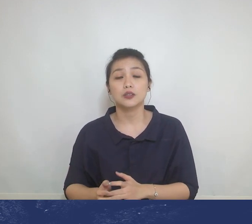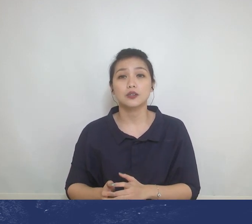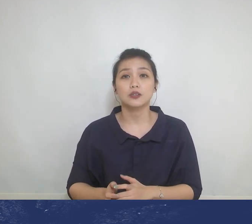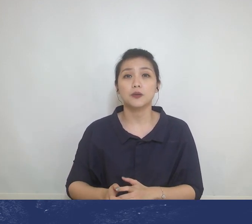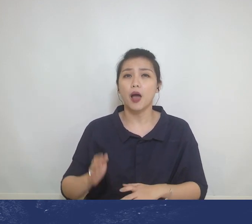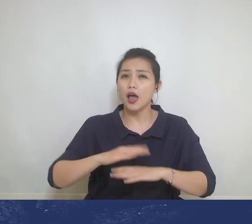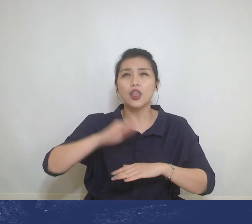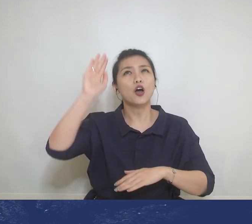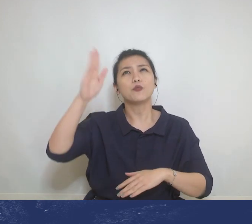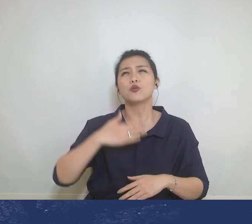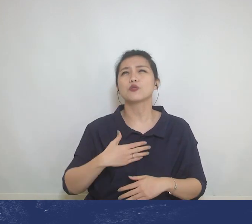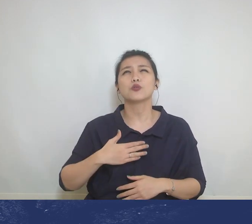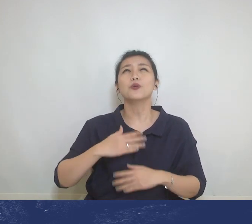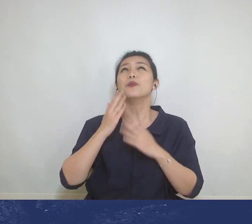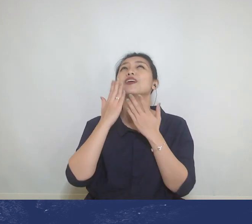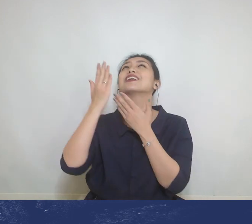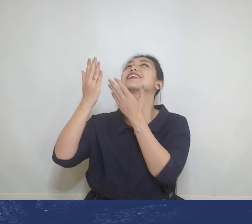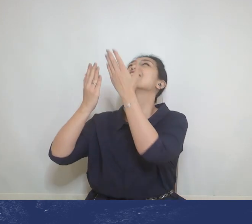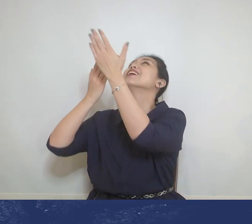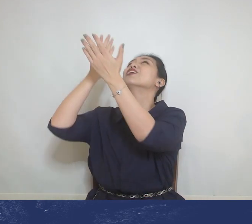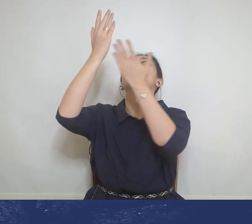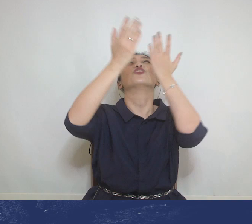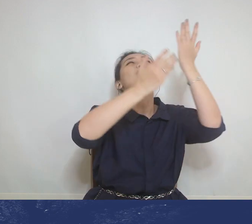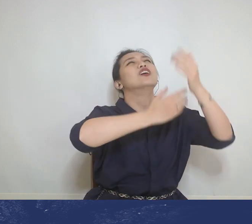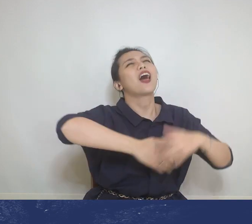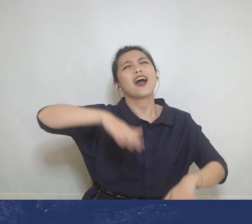Yesus, padamu ku berseru,